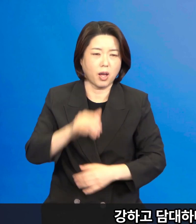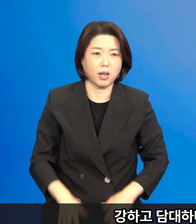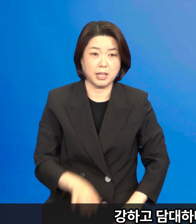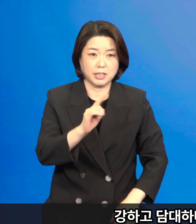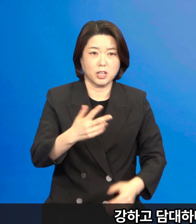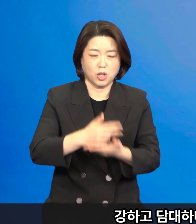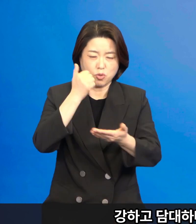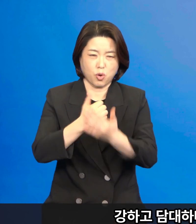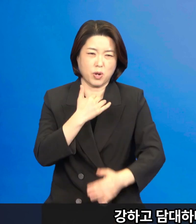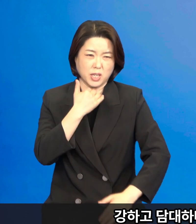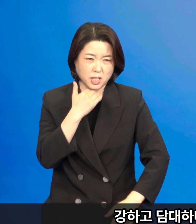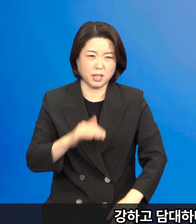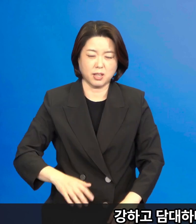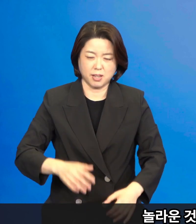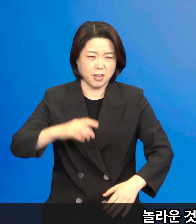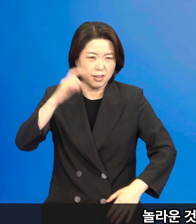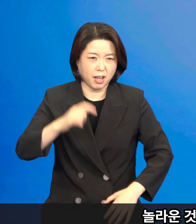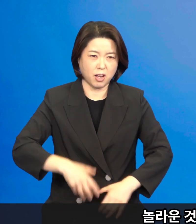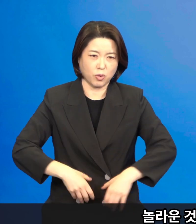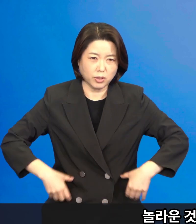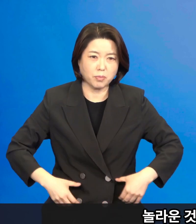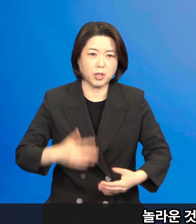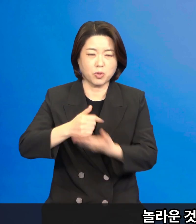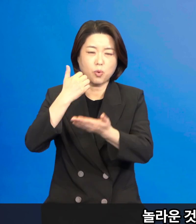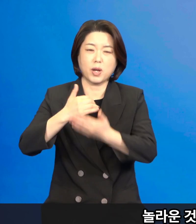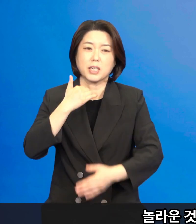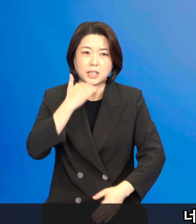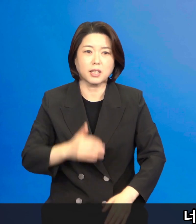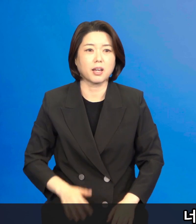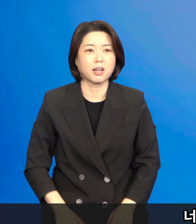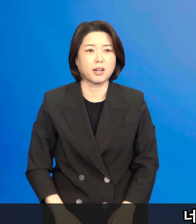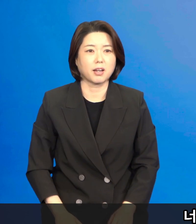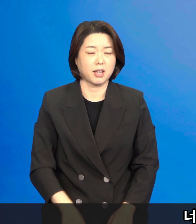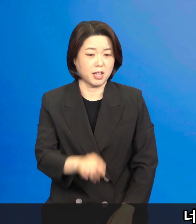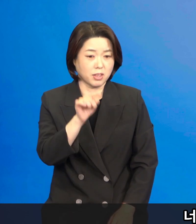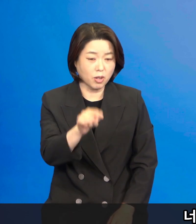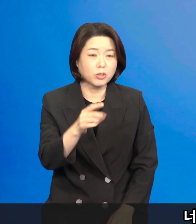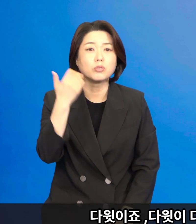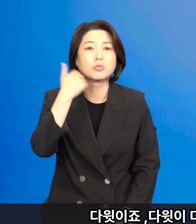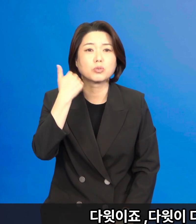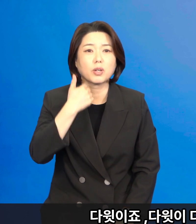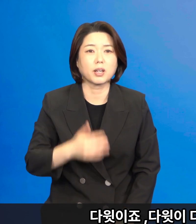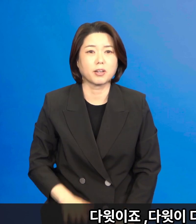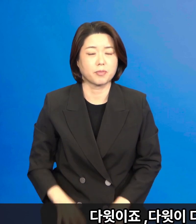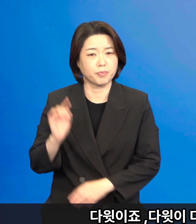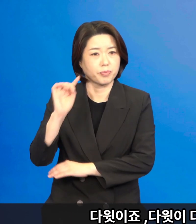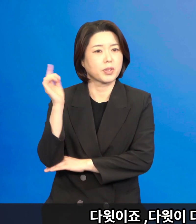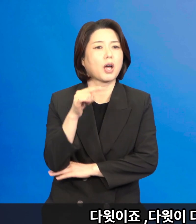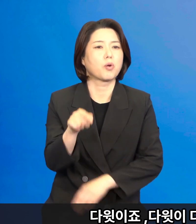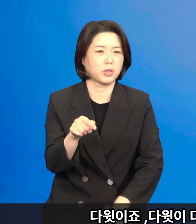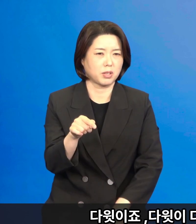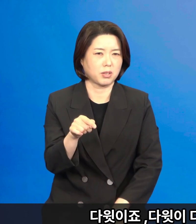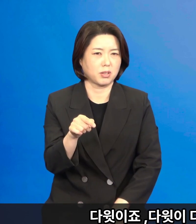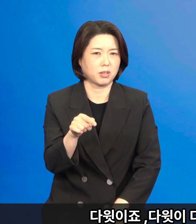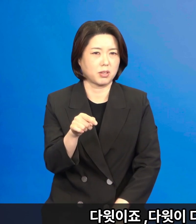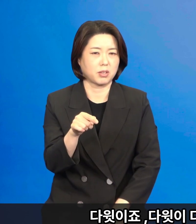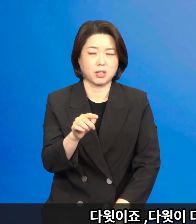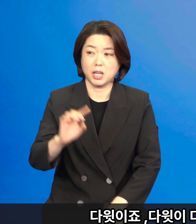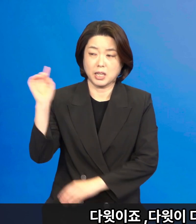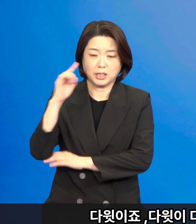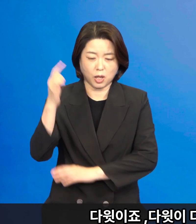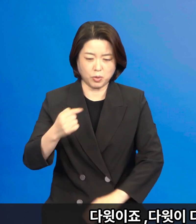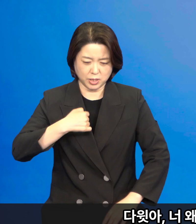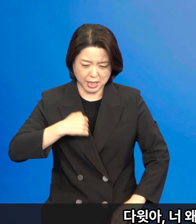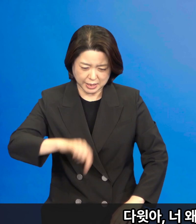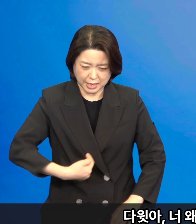강하고 담대하라. 여호와를 기다릴지어다. 놀라운 것은 14절 잘 보세요. 너는 누구예요? 다윗이죠. 다윗이 다윗 자신에게